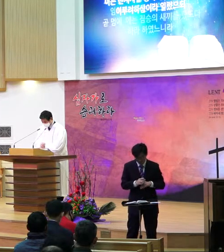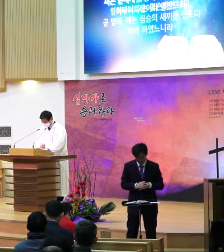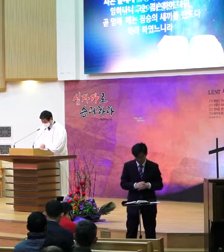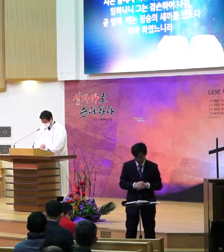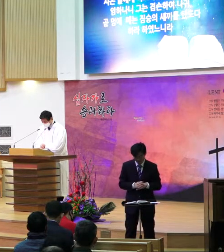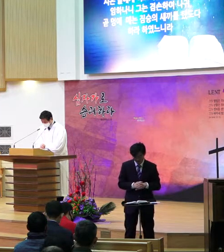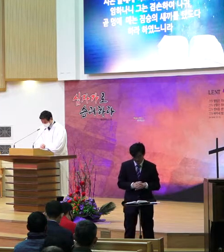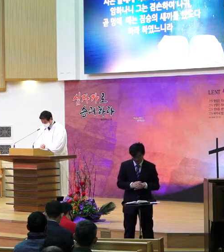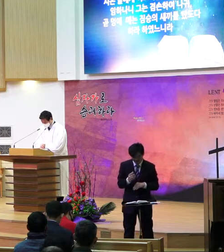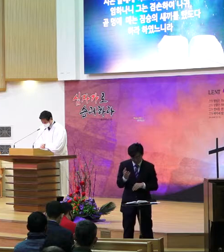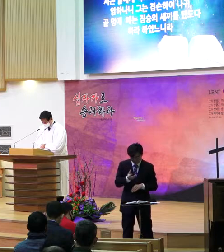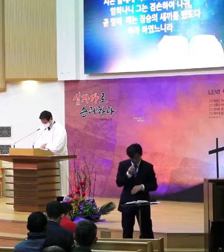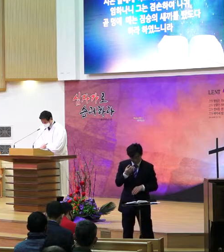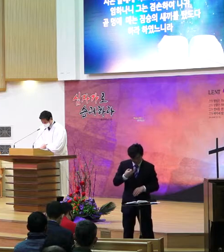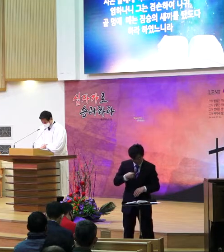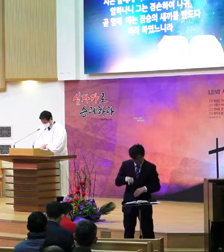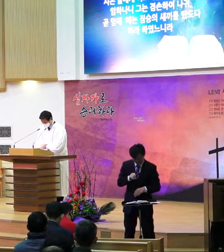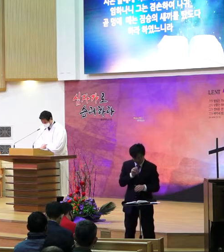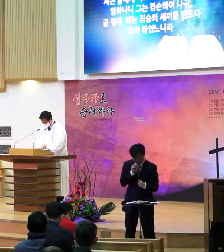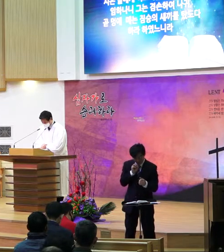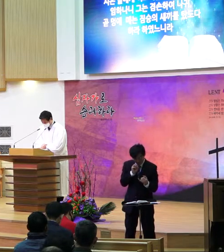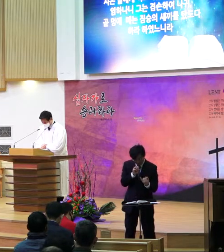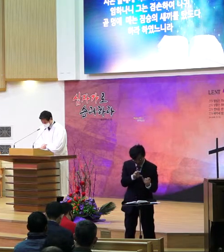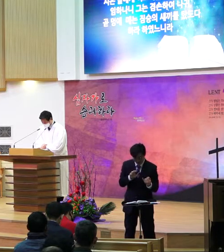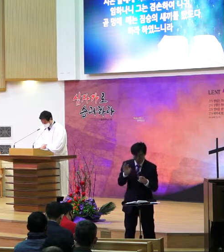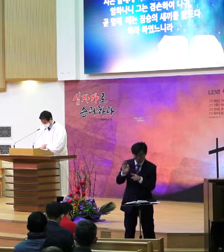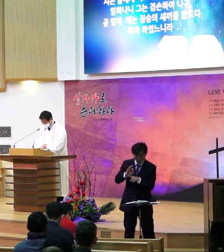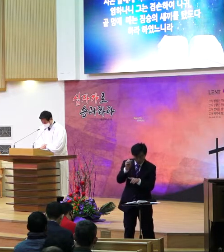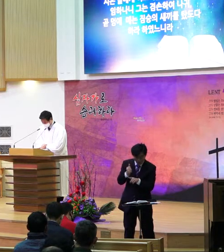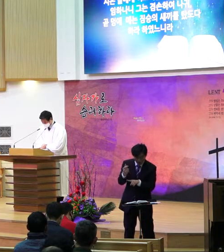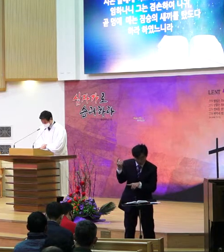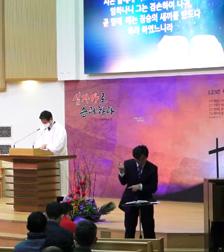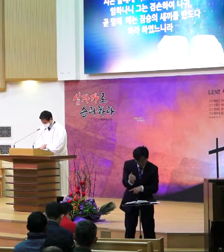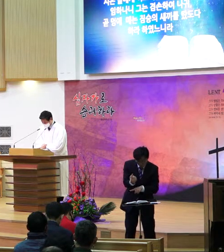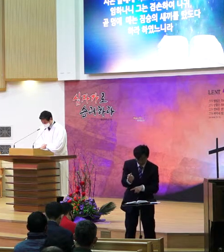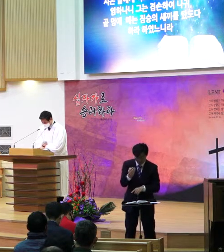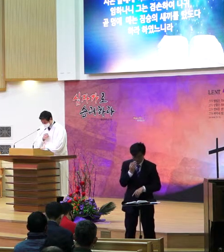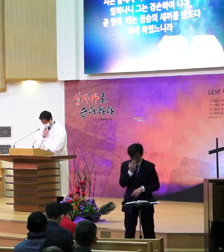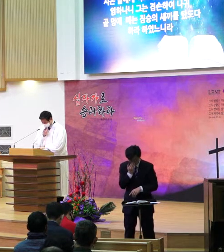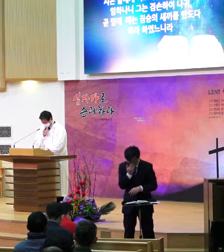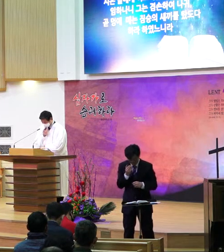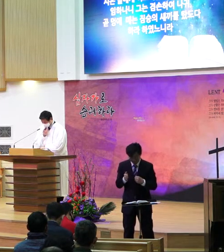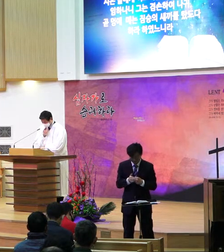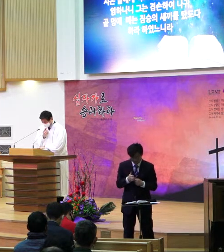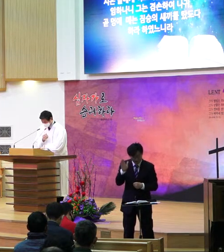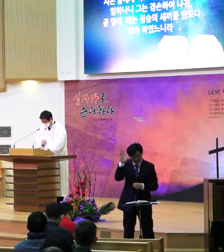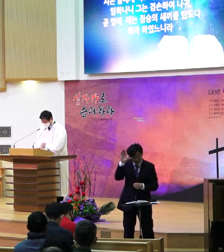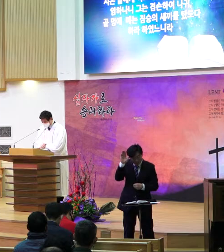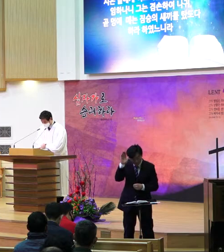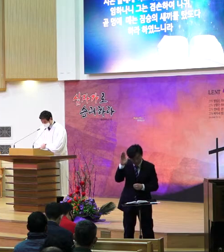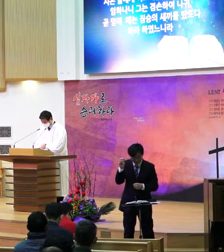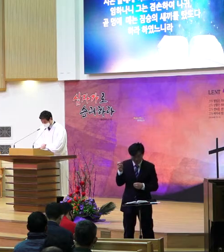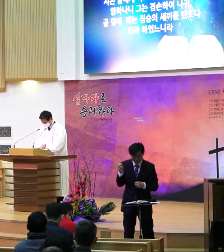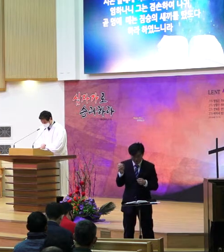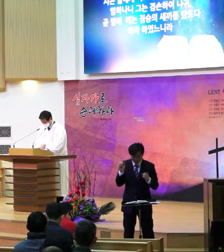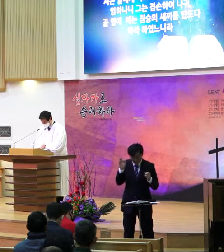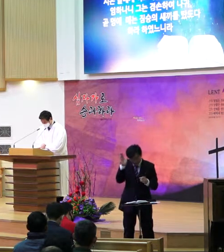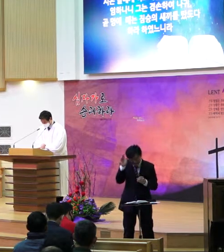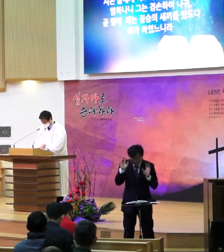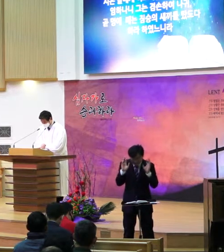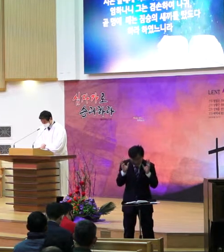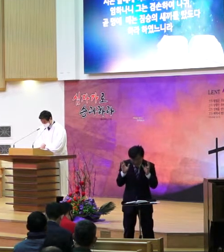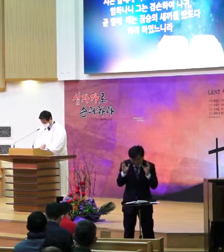일러스되 시온 딸에게 이르기를 내 왕이 내게 임하나니 그는 겸손하여 나귀 곧 멍에 매는